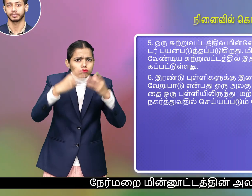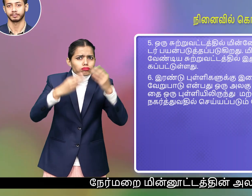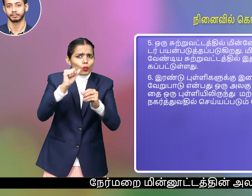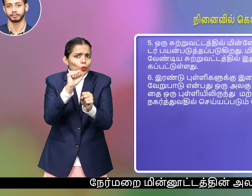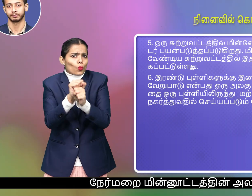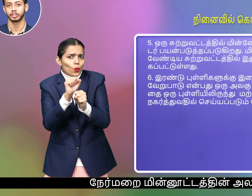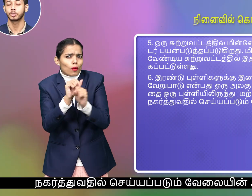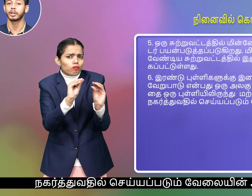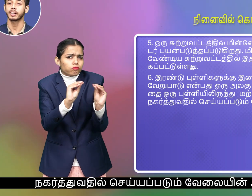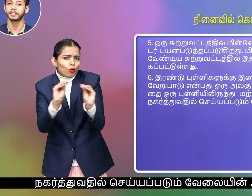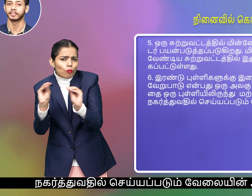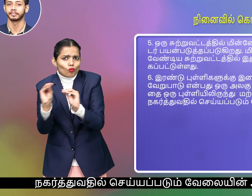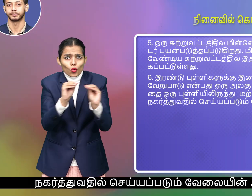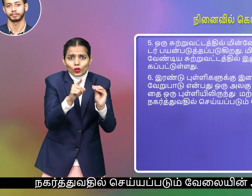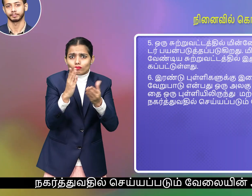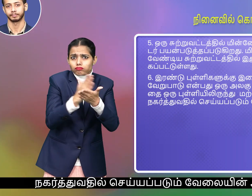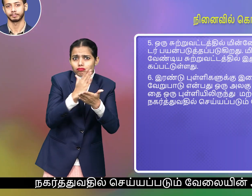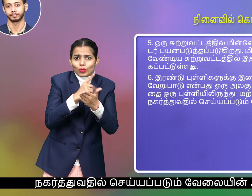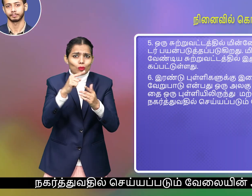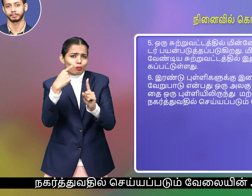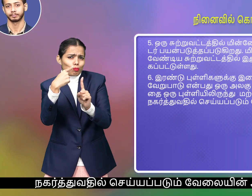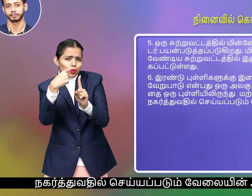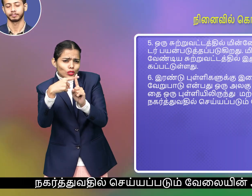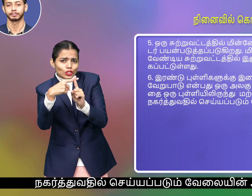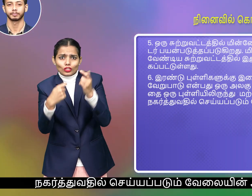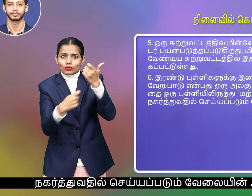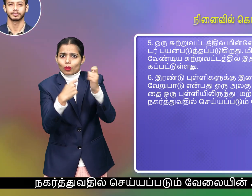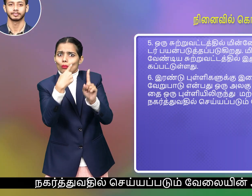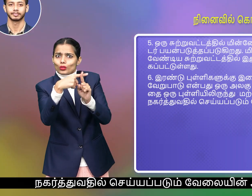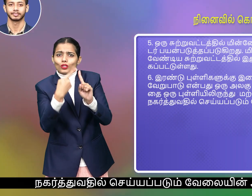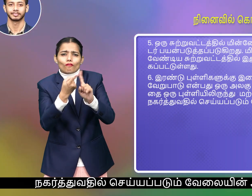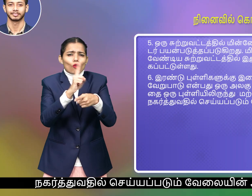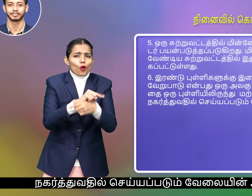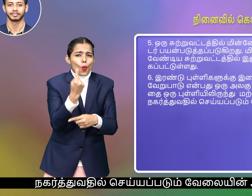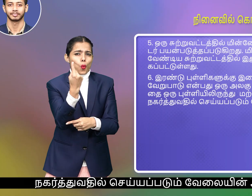நேர்மறை மின்னோட்டத்தின் அலகு நகர்வதில் செய்யப்படும் வேலையின் அளவு ஆகும்.